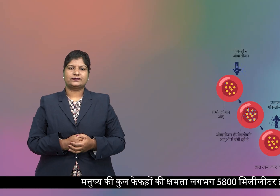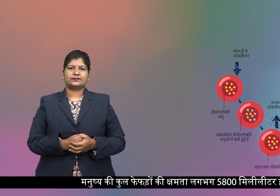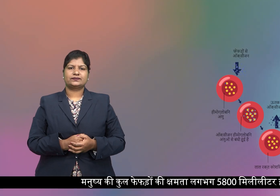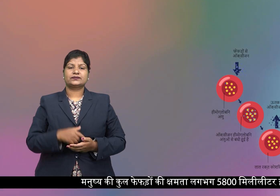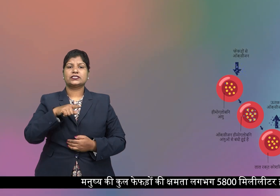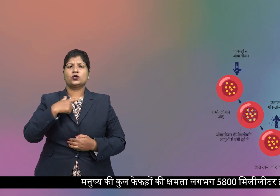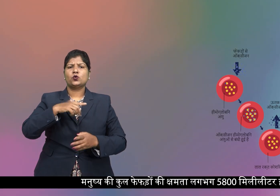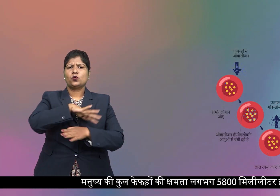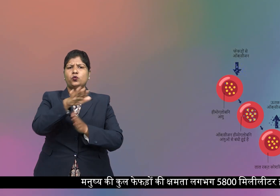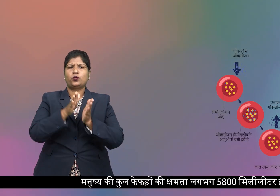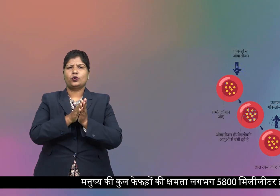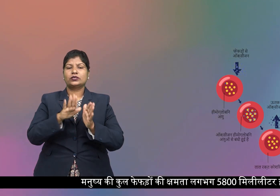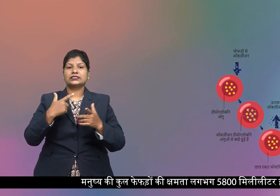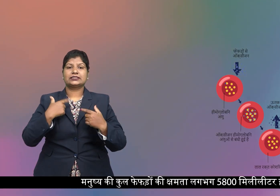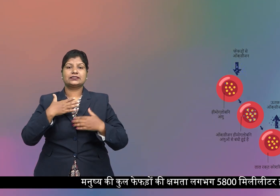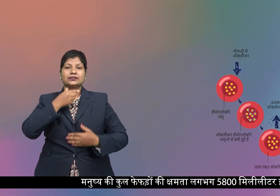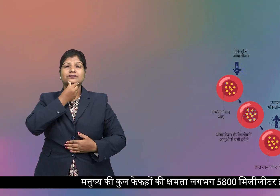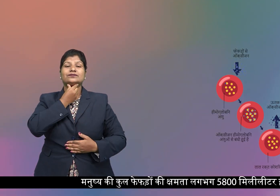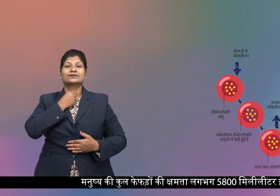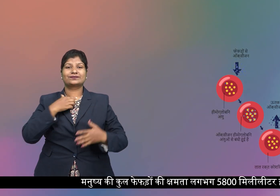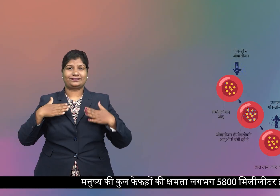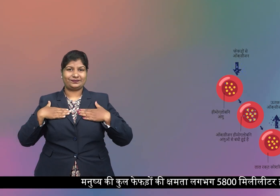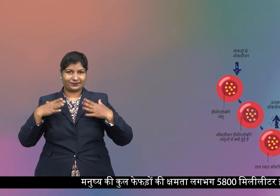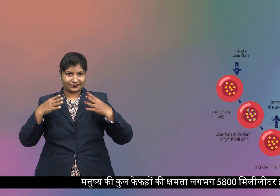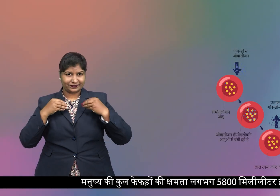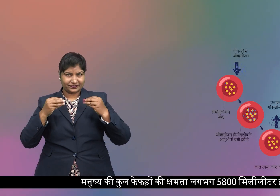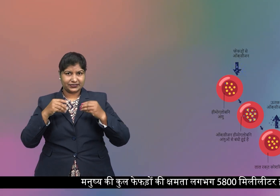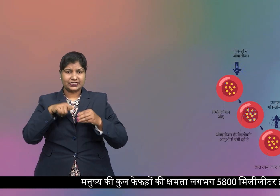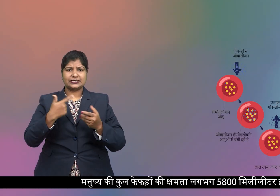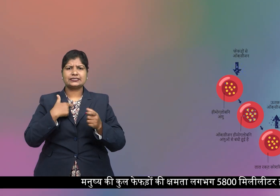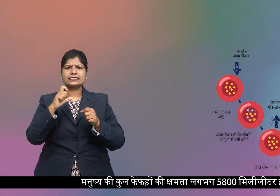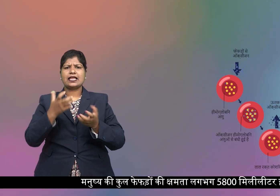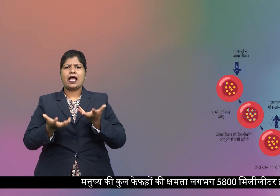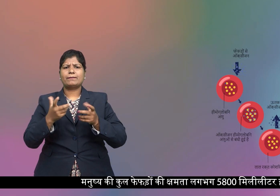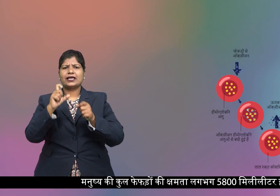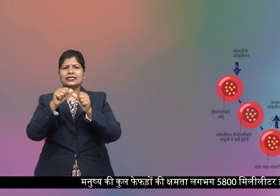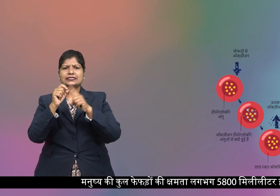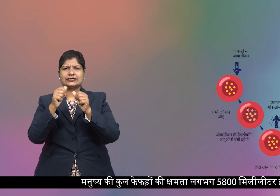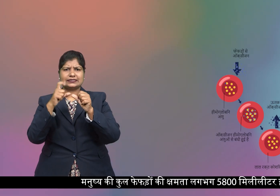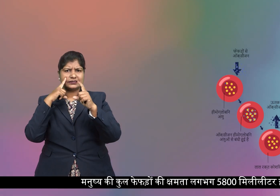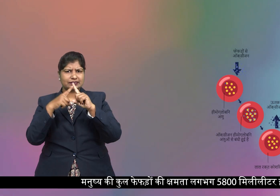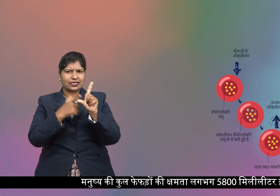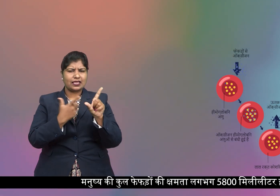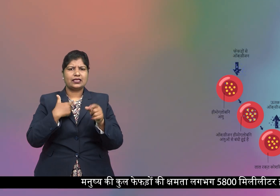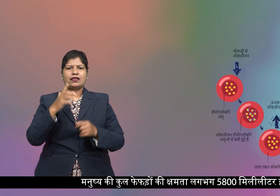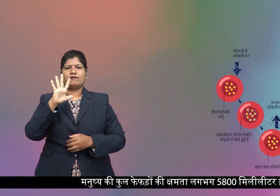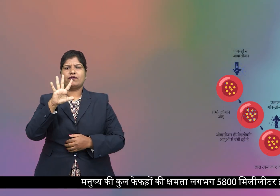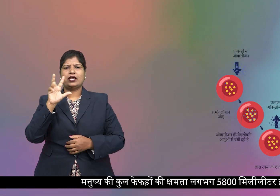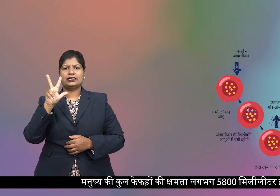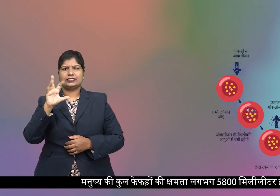मनुष्य की कुल फेफड़ियों की क्षमता लगभग 5,800 मिलीलीटर होती है।